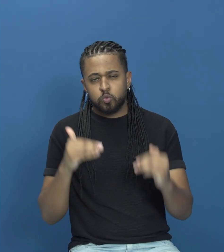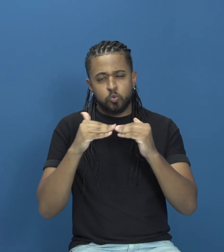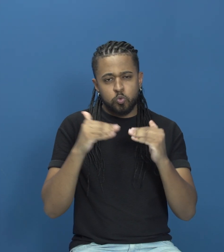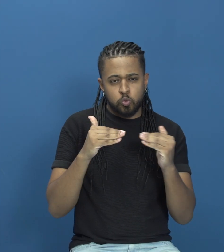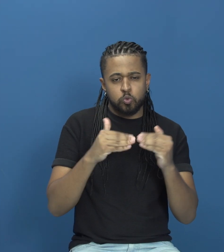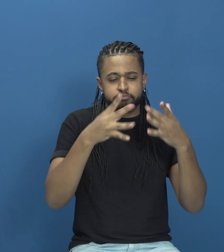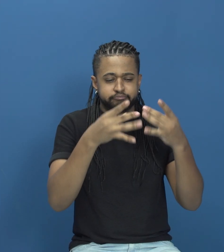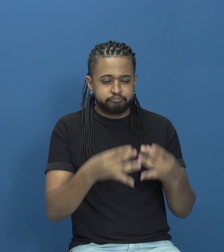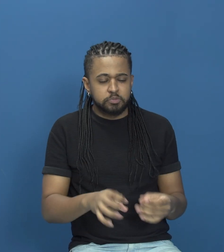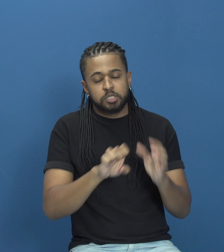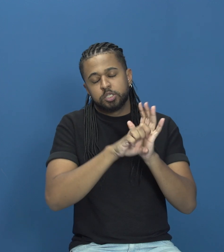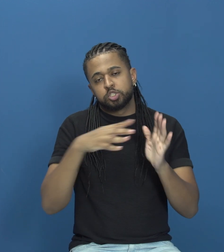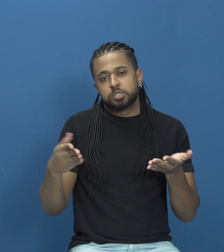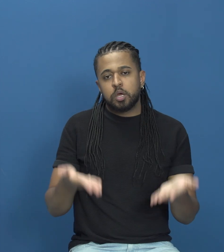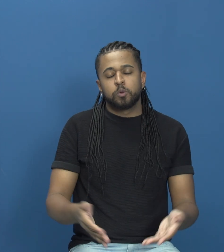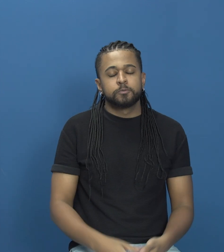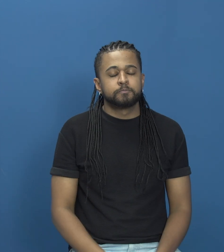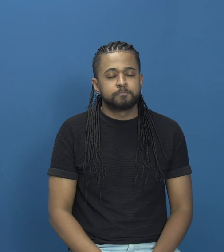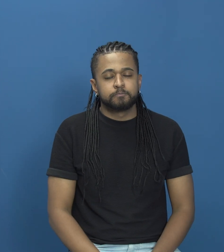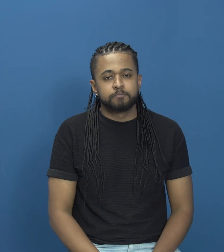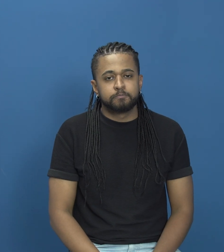com o descrito no presente edital.